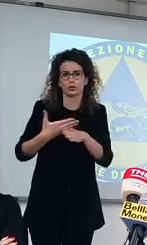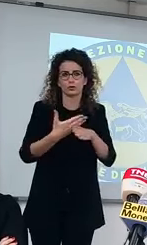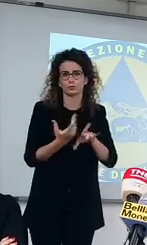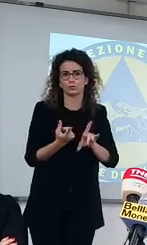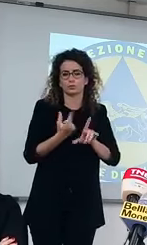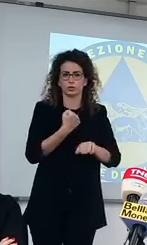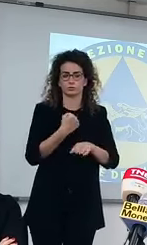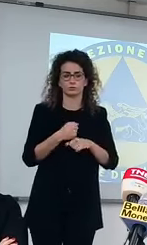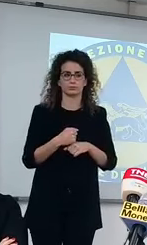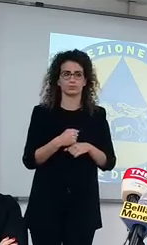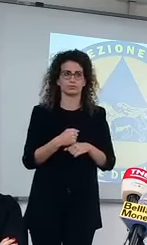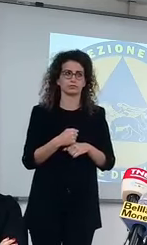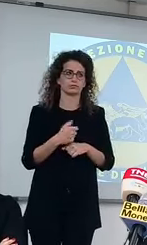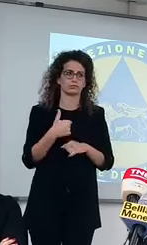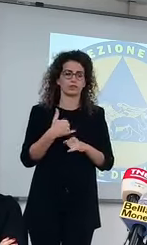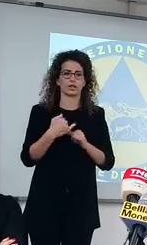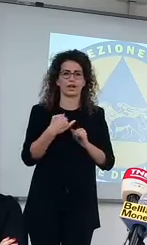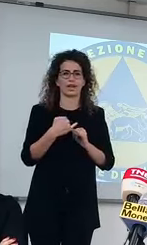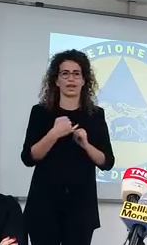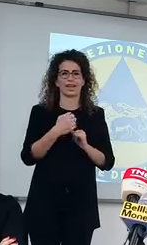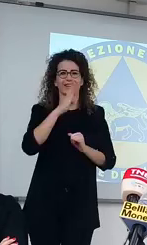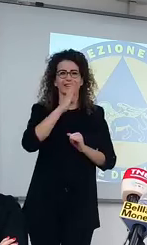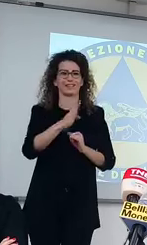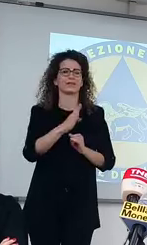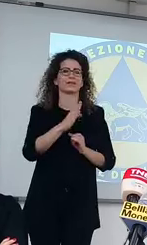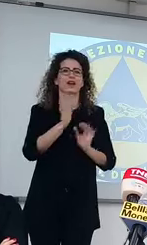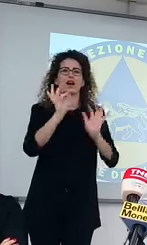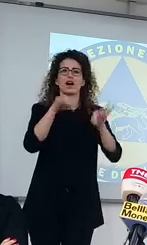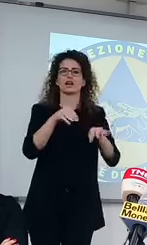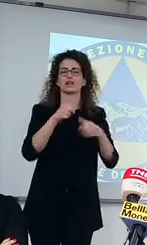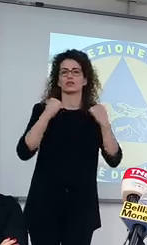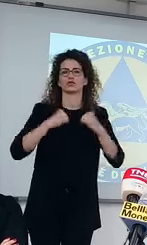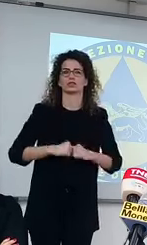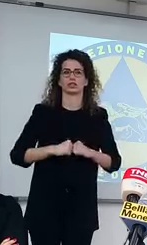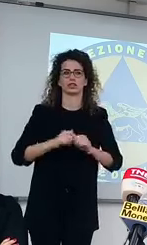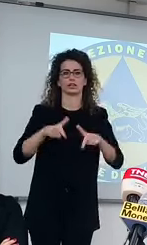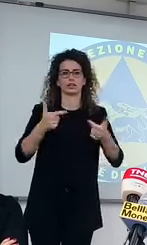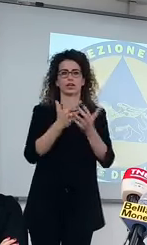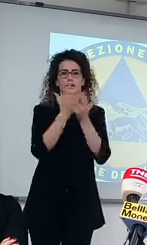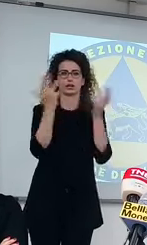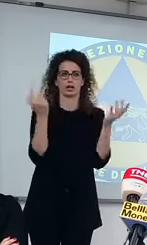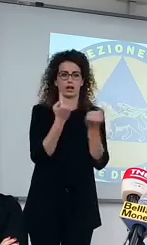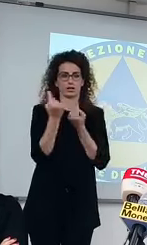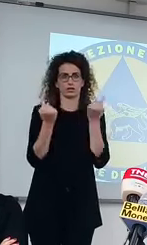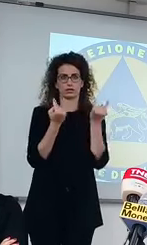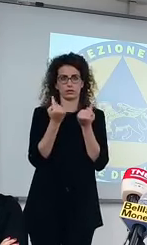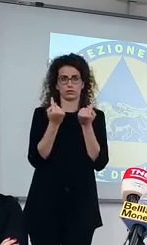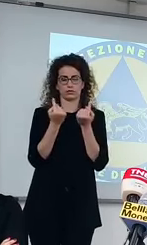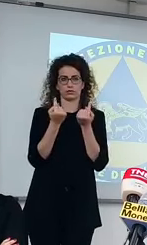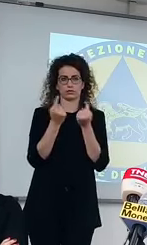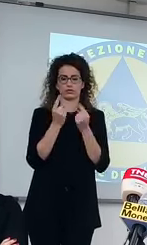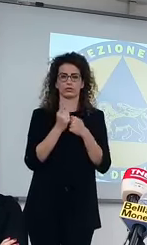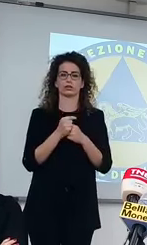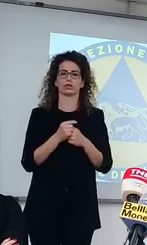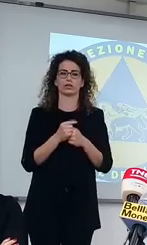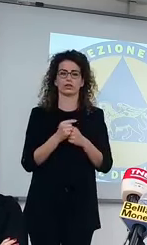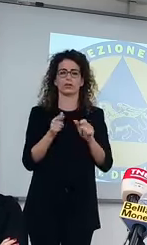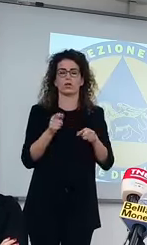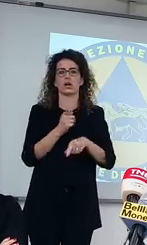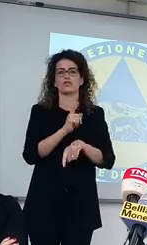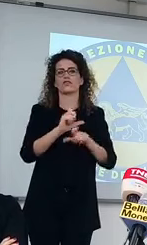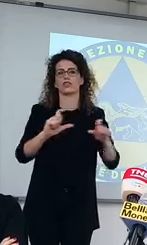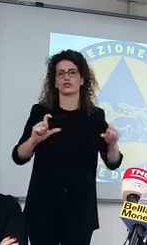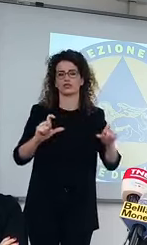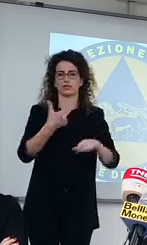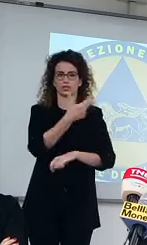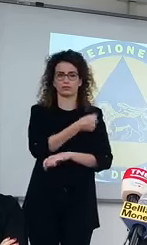poi voi avete il filo diretto con i cittadini, di fare un po' di chiarezza su quello che è accaduto rispetto all'utilizzo dei vaccini, perché poi